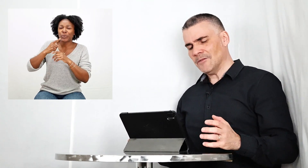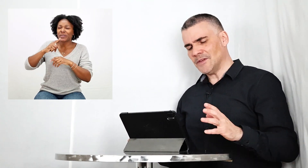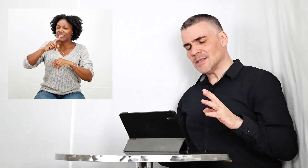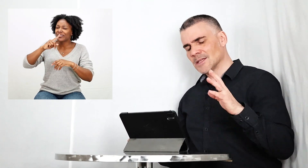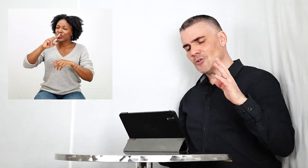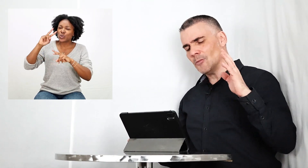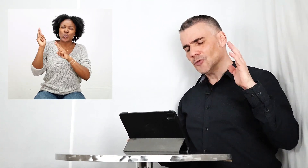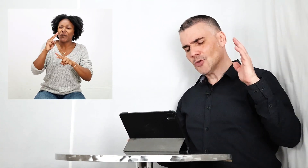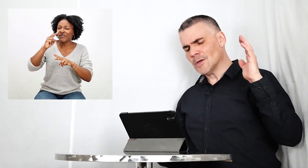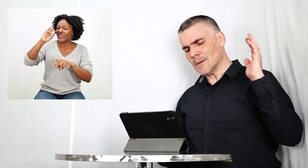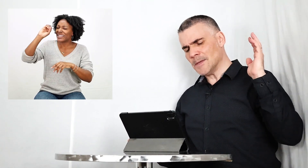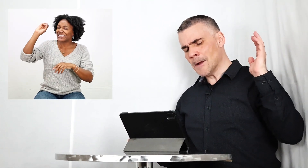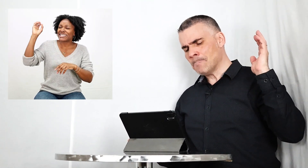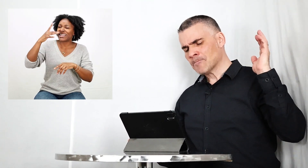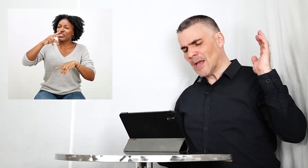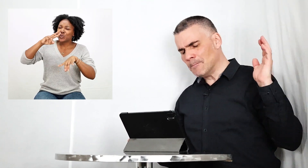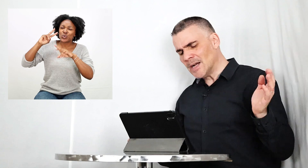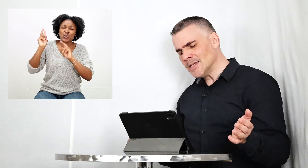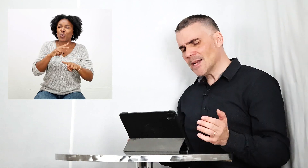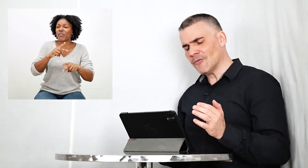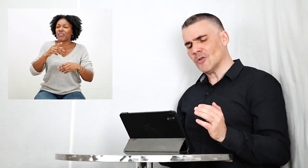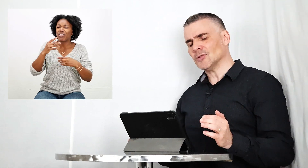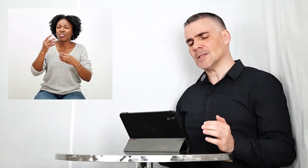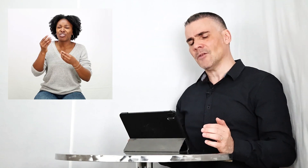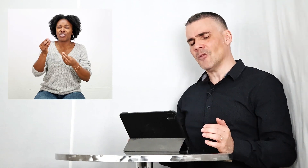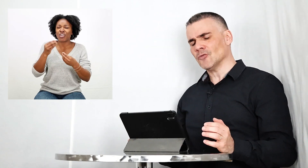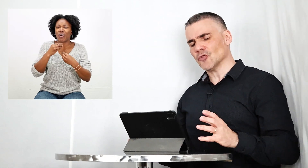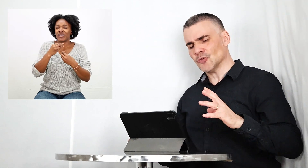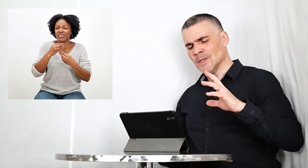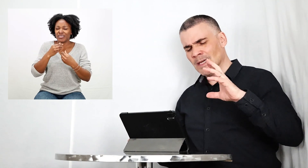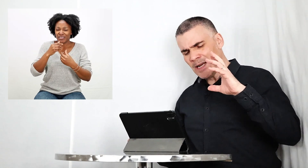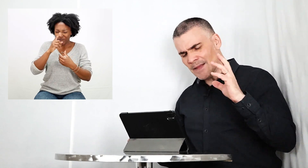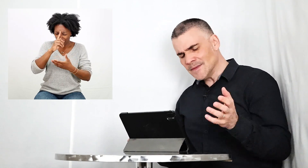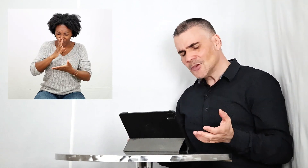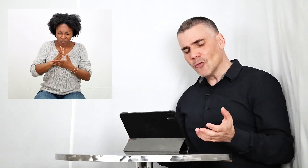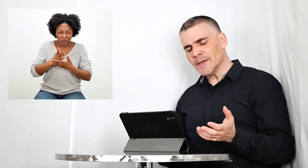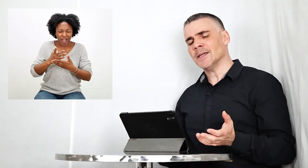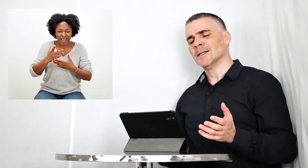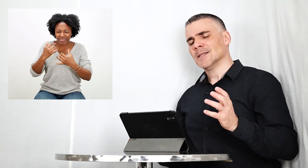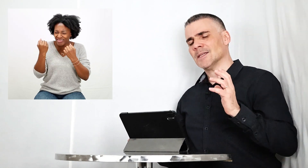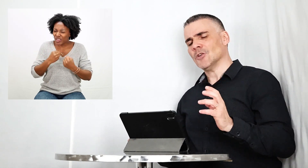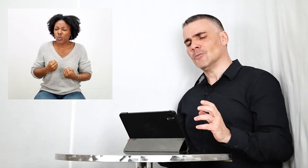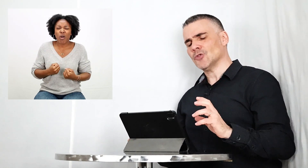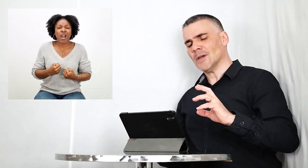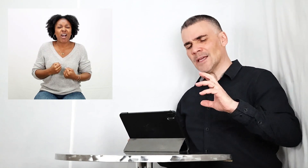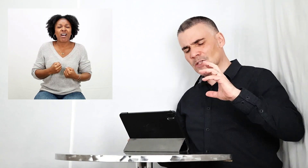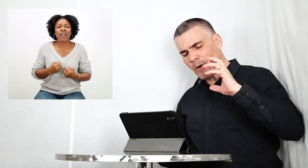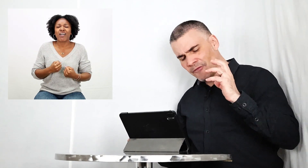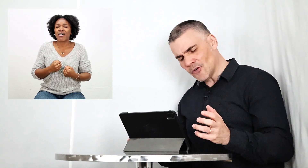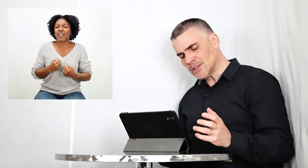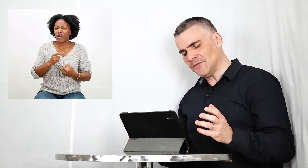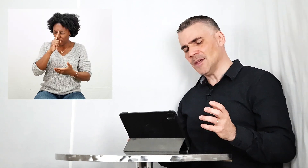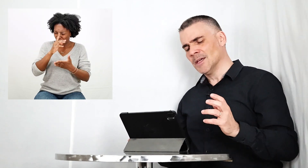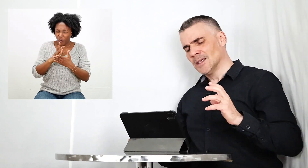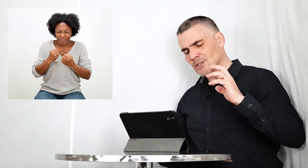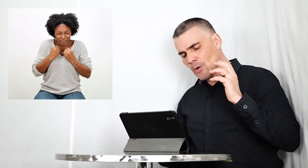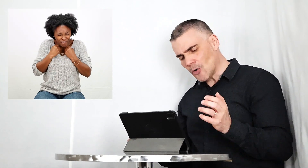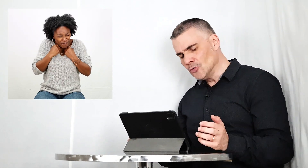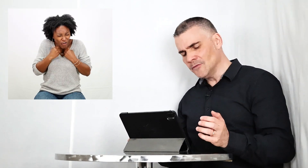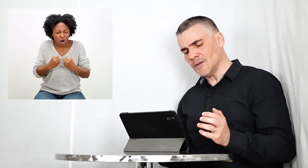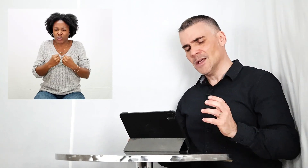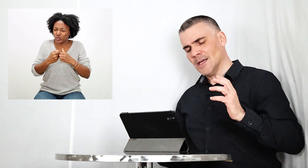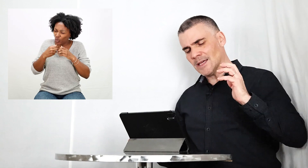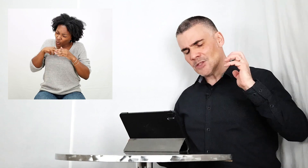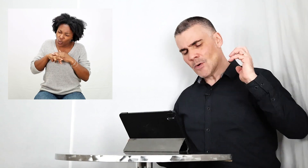Saint-Esprit vienne, Seigneur mon Dieu, balayer la foi de tes enfants aujourd'hui, la nettoyer, Seigneur mon Dieu, et qu'elle soit fortifiée, qu'elle